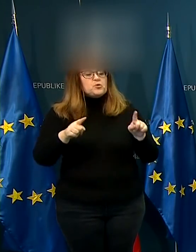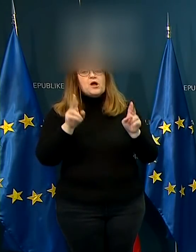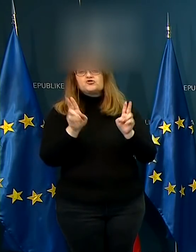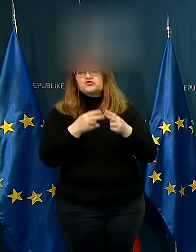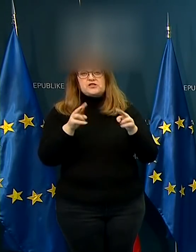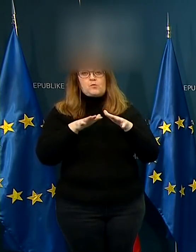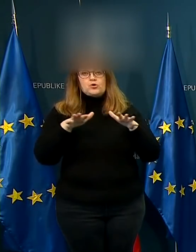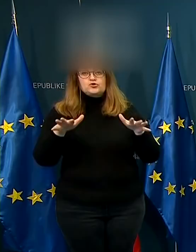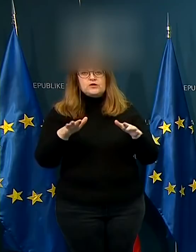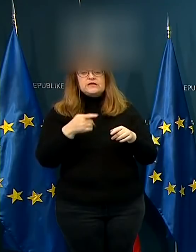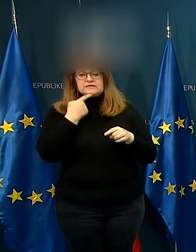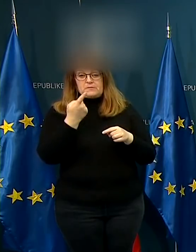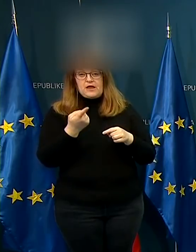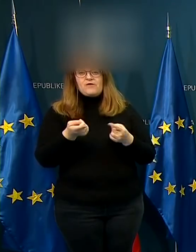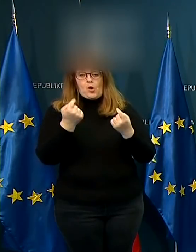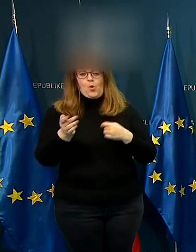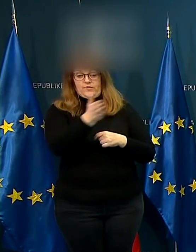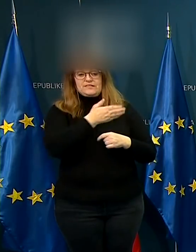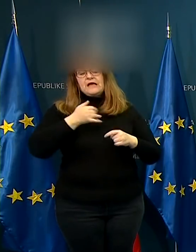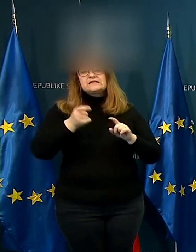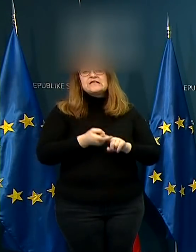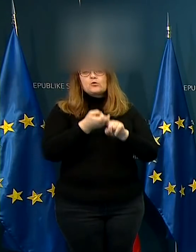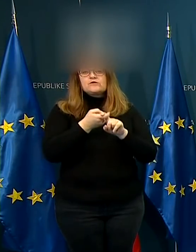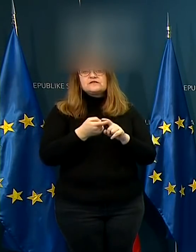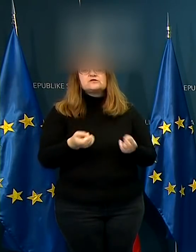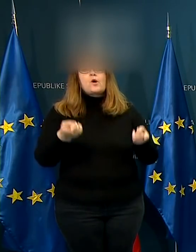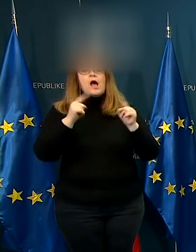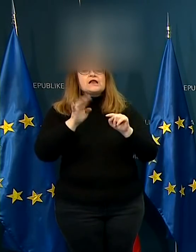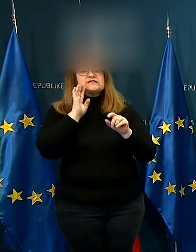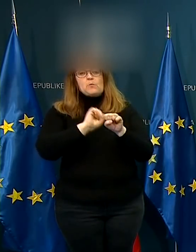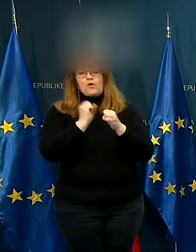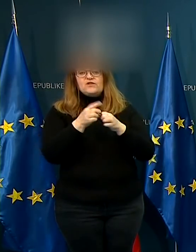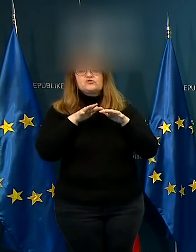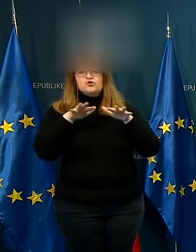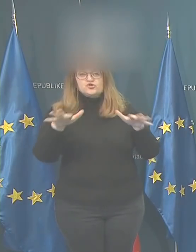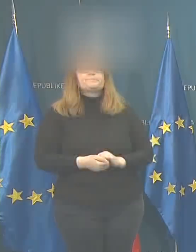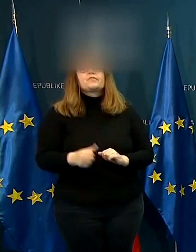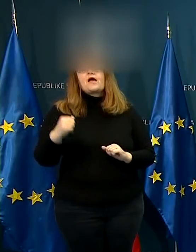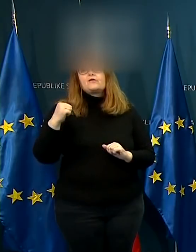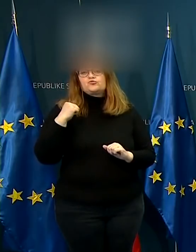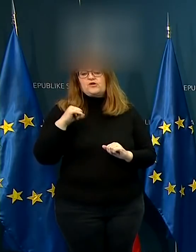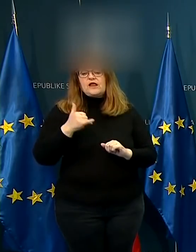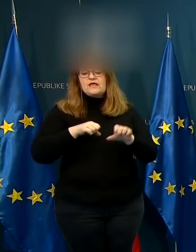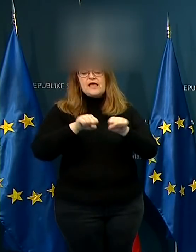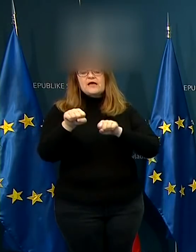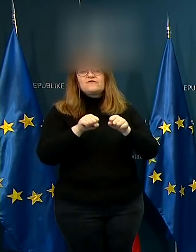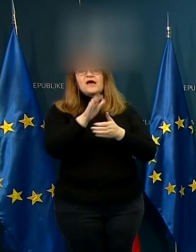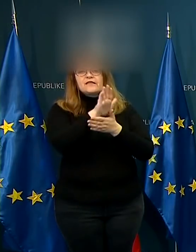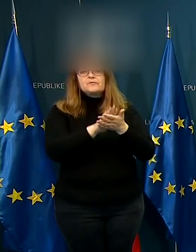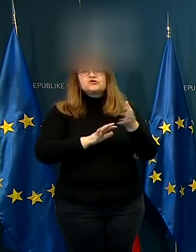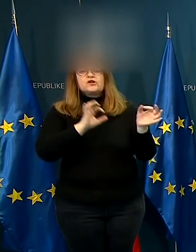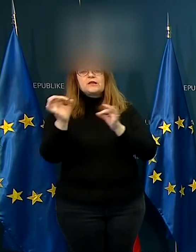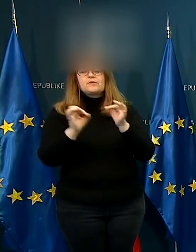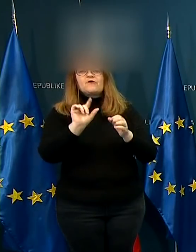širiti, torej samo od nas je odvisno, ali se bo virus širil ali ne. Vlada včeraj pričela